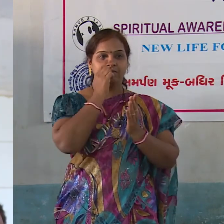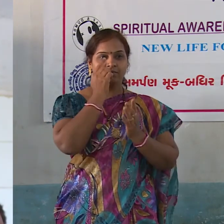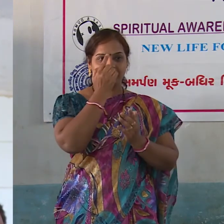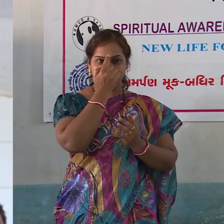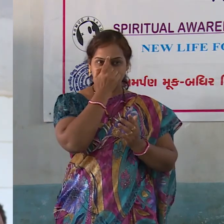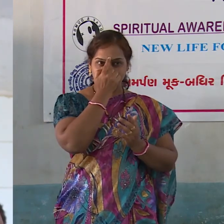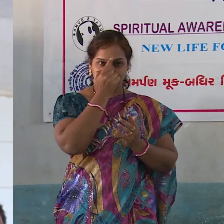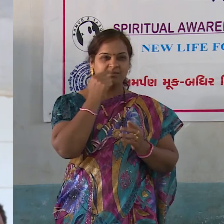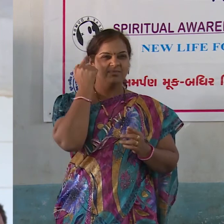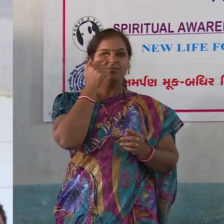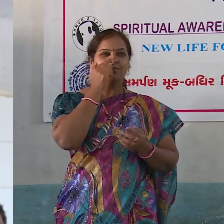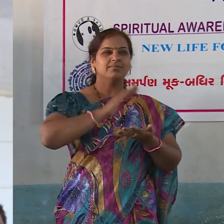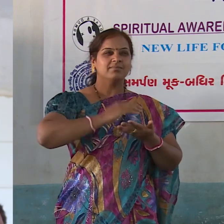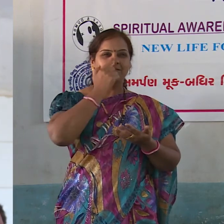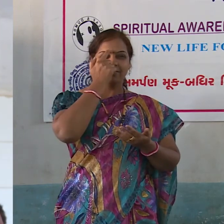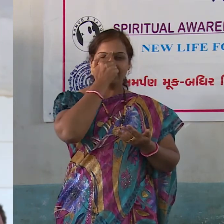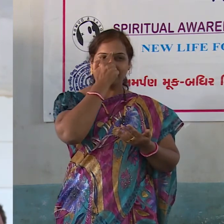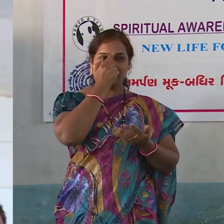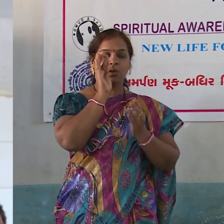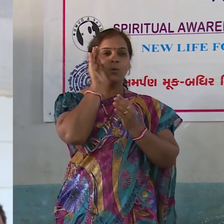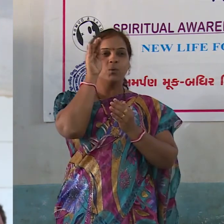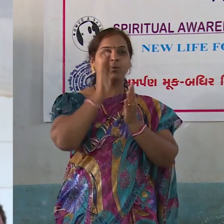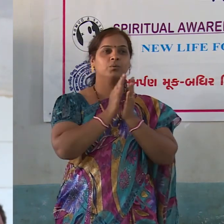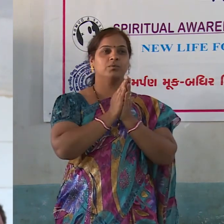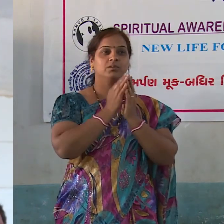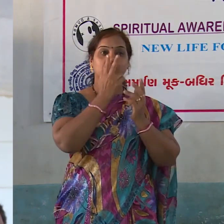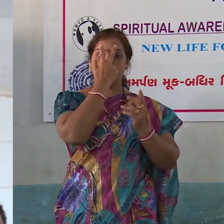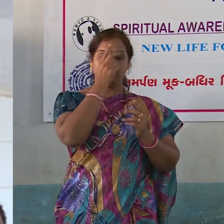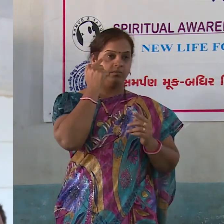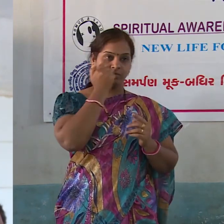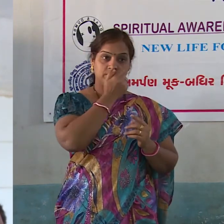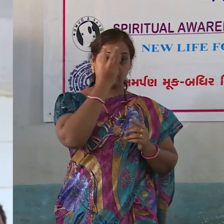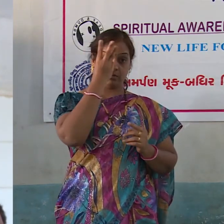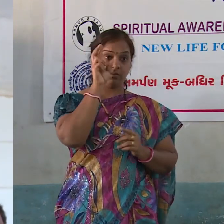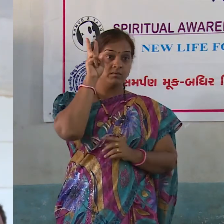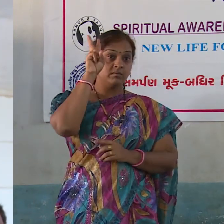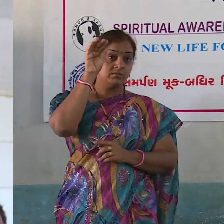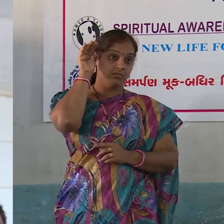माताएं बहनें बिंदी लगाती है और शंकर जी का तीसरा नेत्र दिखाया है,